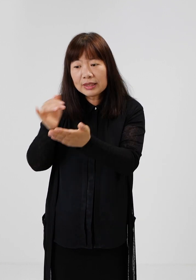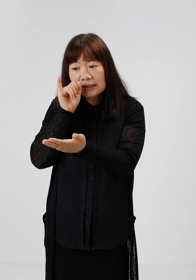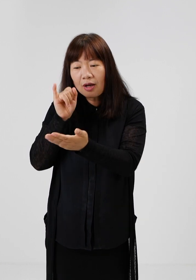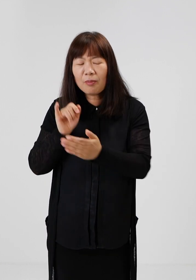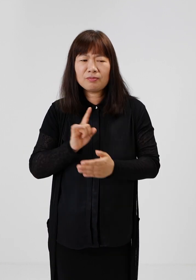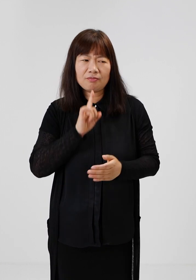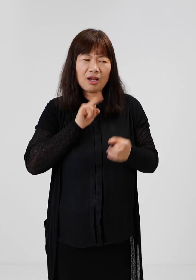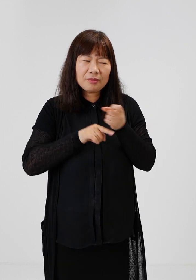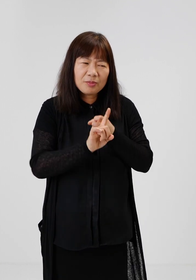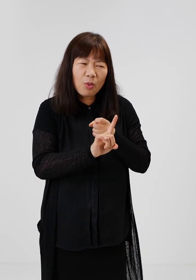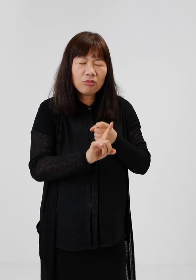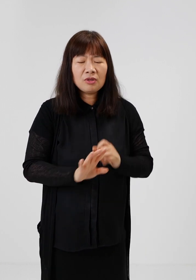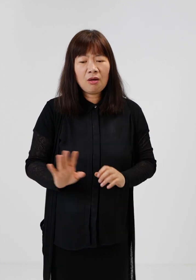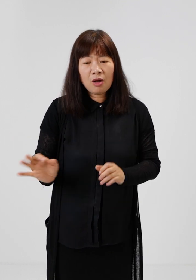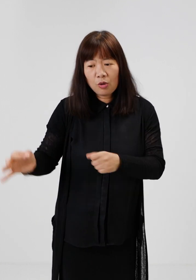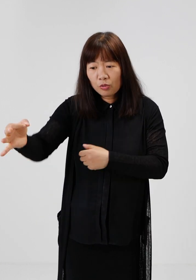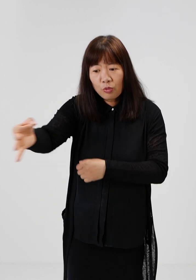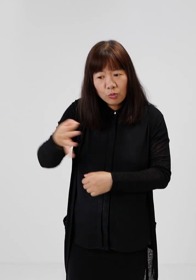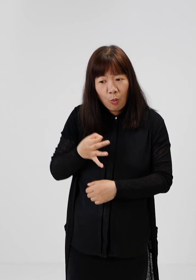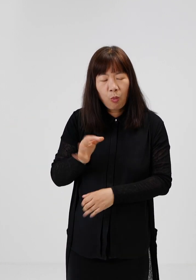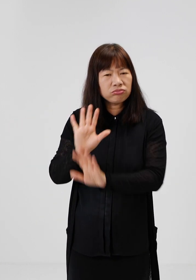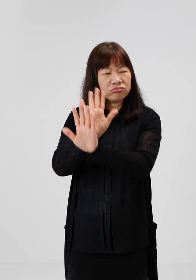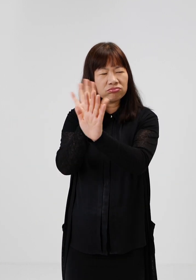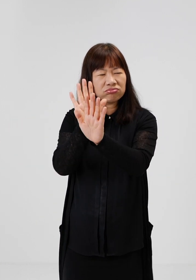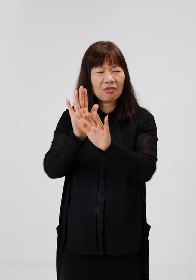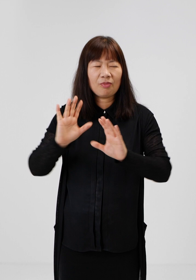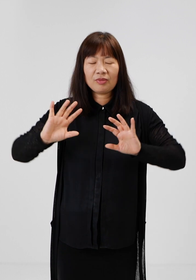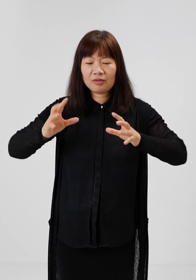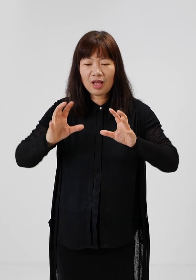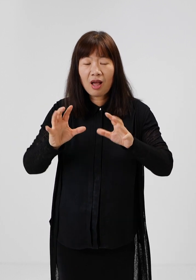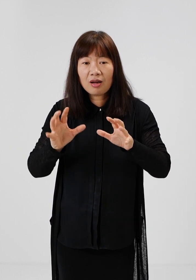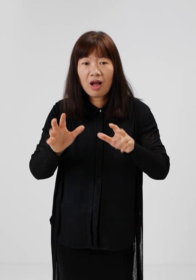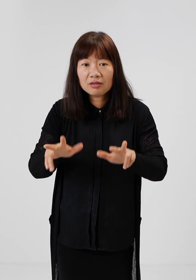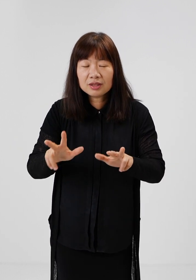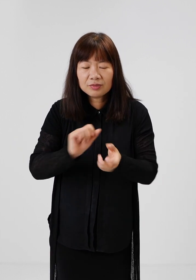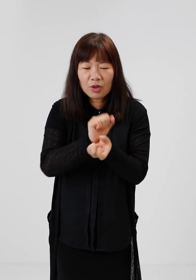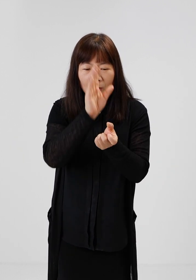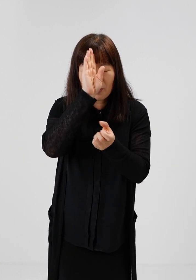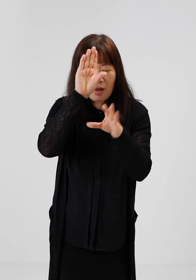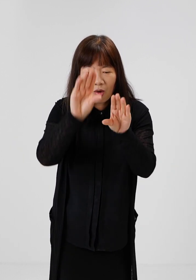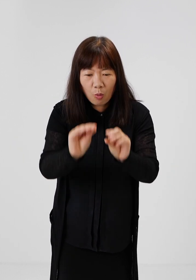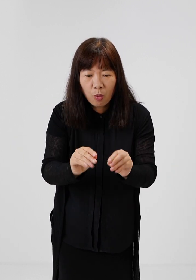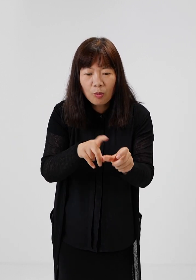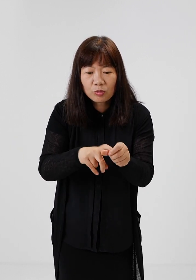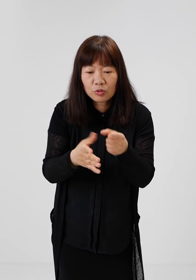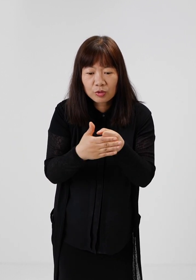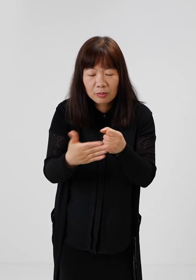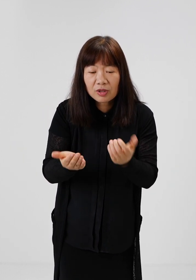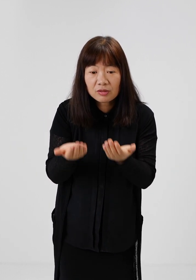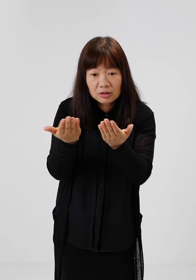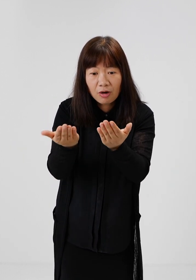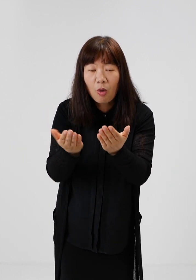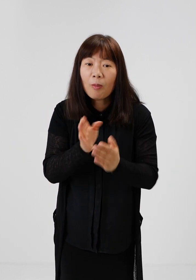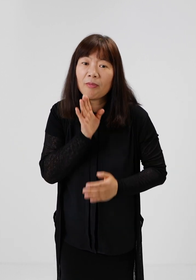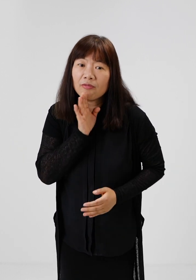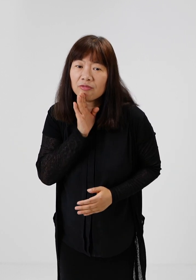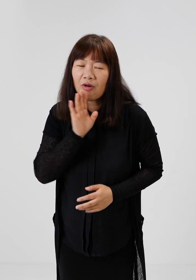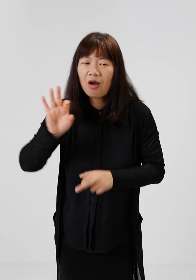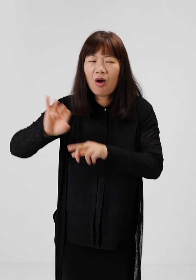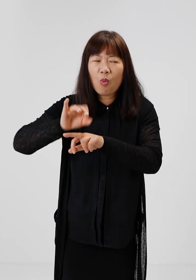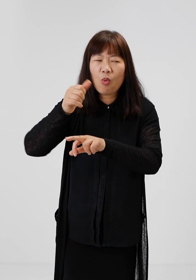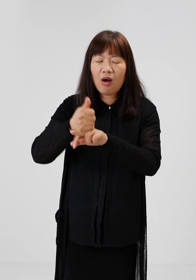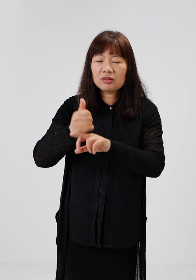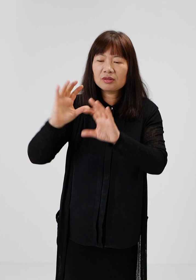됐습니다. 그 값이라뇨. 이게 지금 나라 이 전염병을 가라앉히자고 하는 제사고, 또